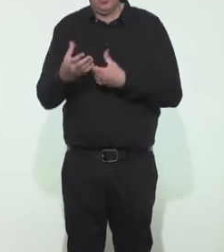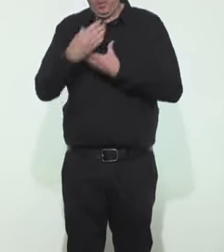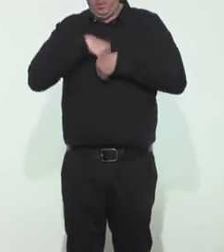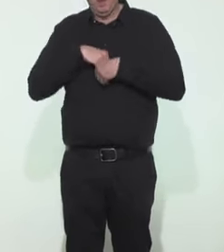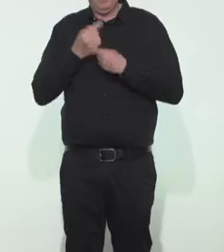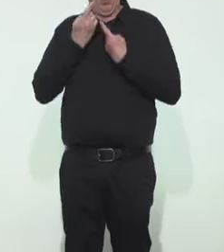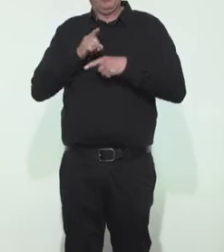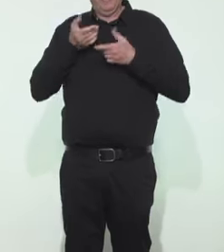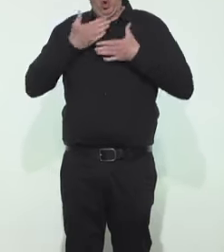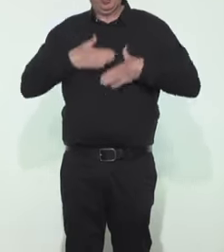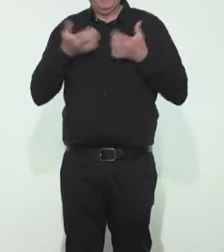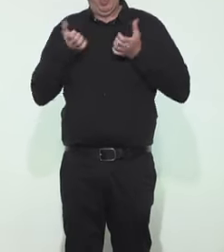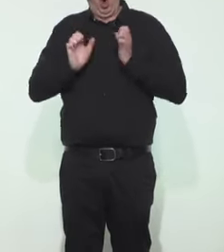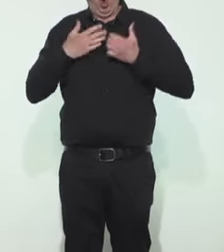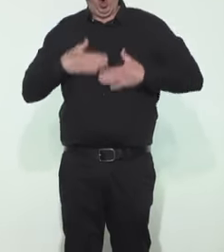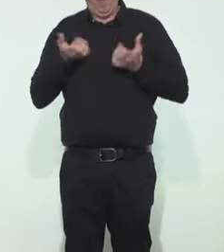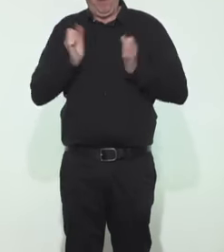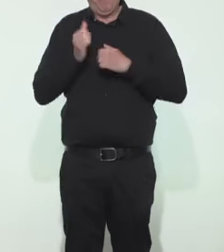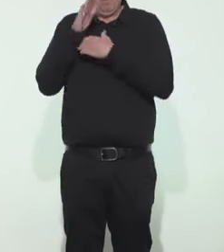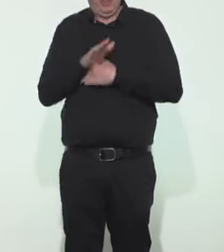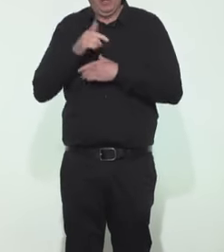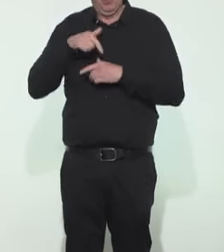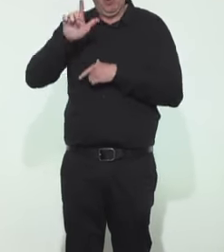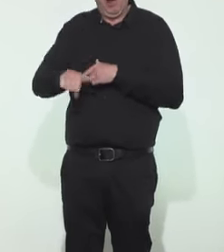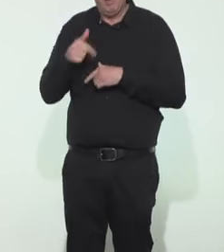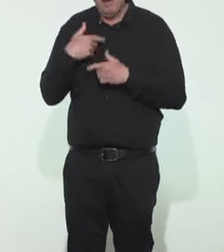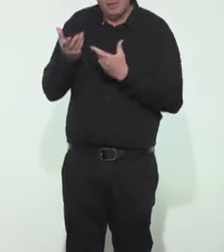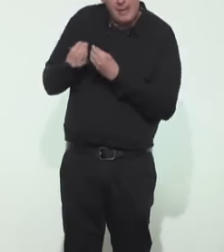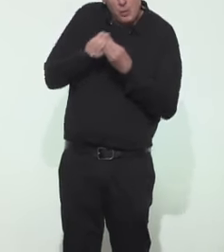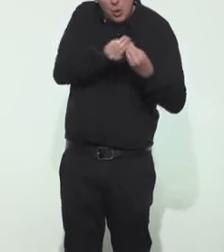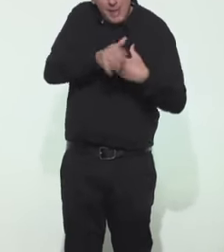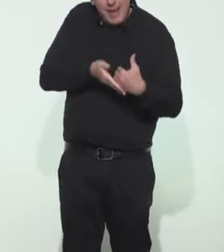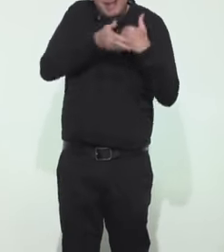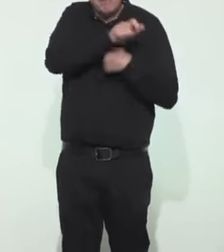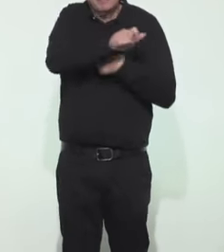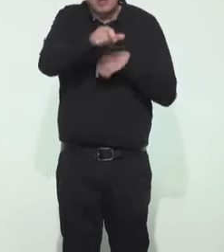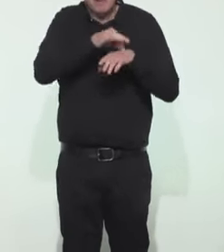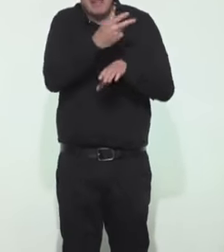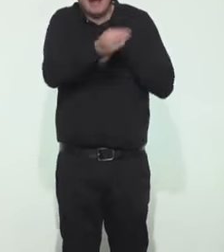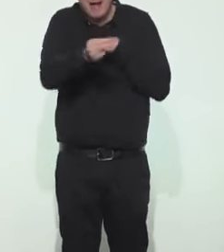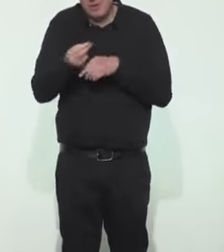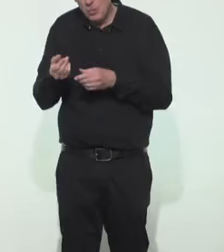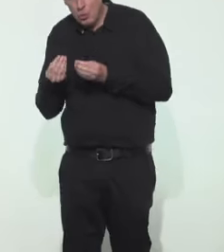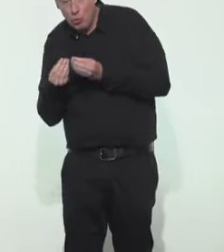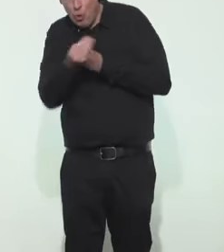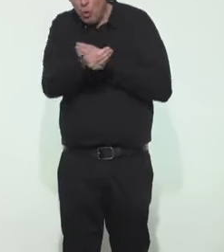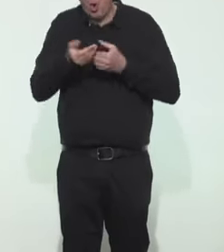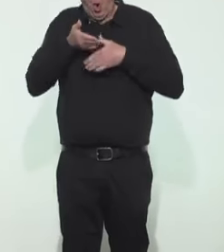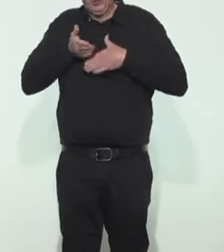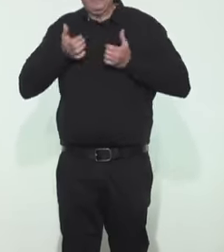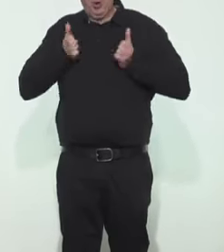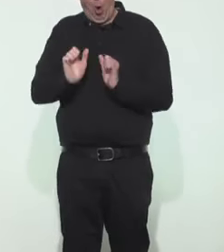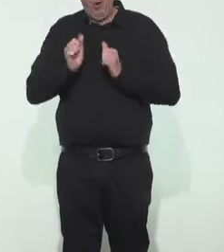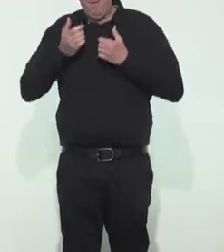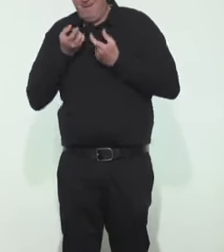anticorps protecteurs pourrait aider les malades et personnes malades les plus graves à lutter contre le virus ou voyez il y a ce soir des